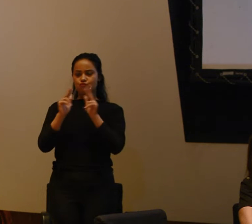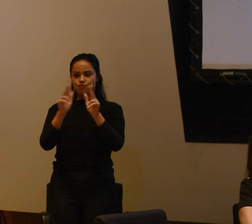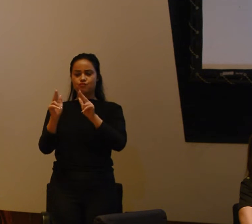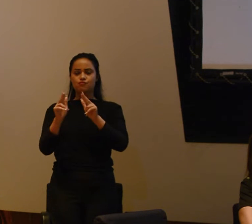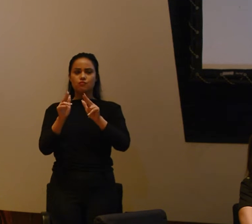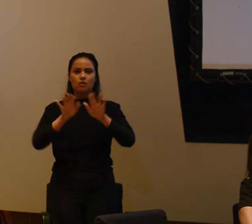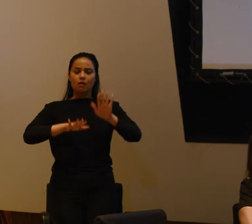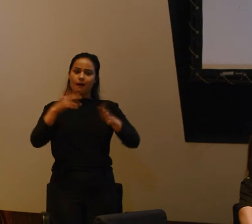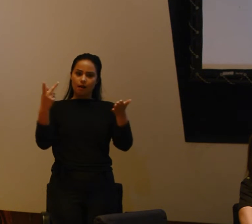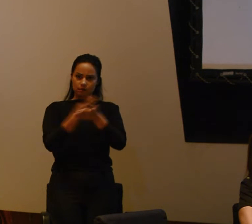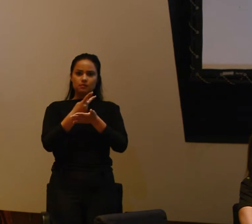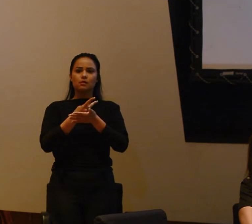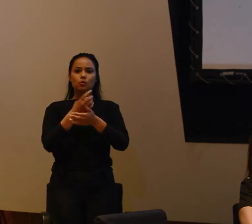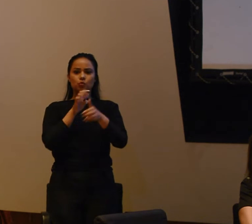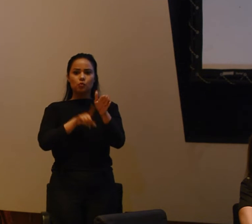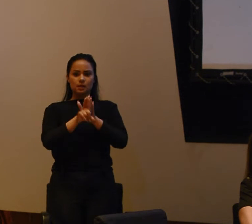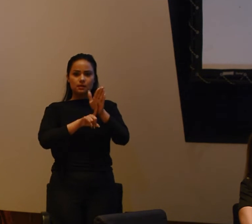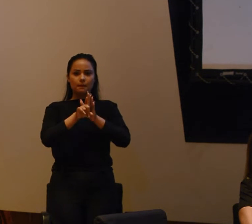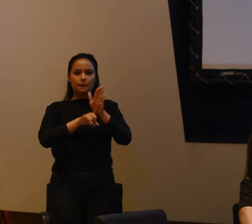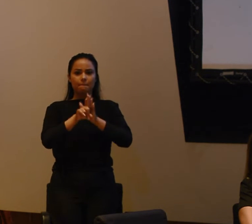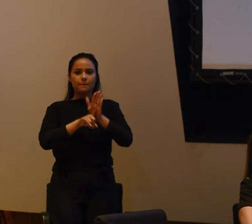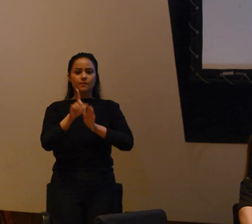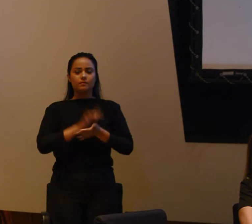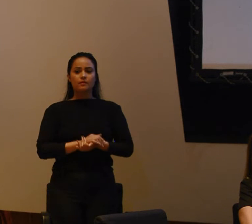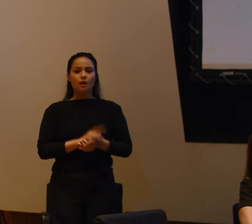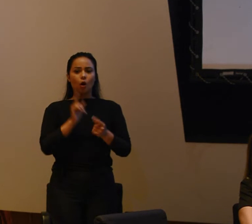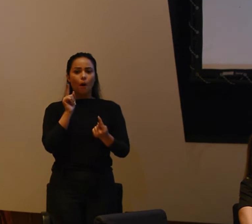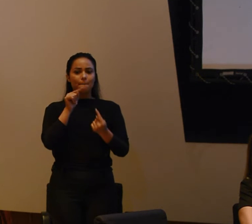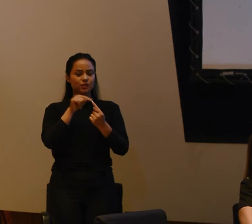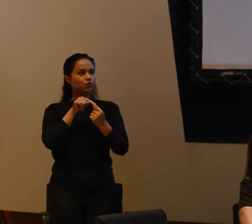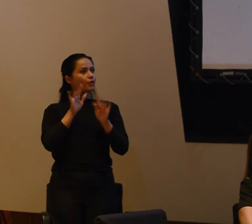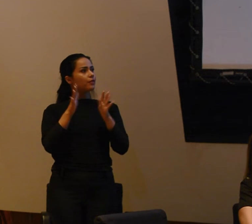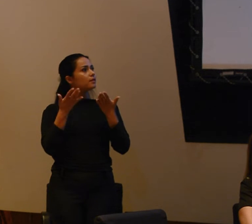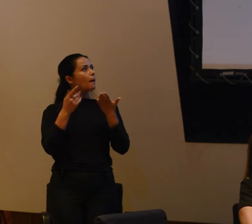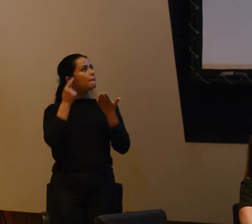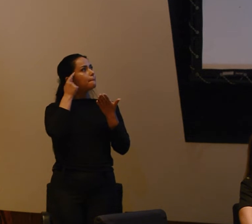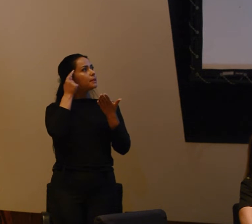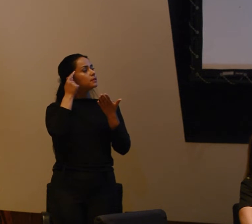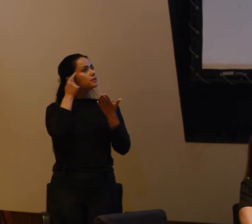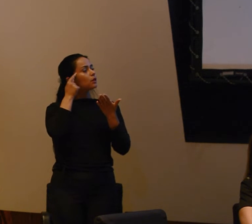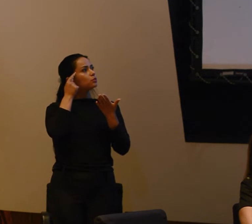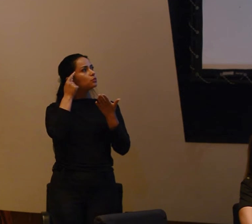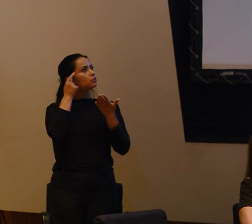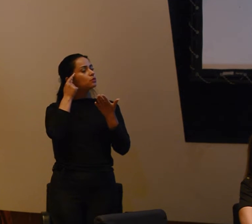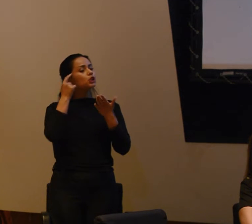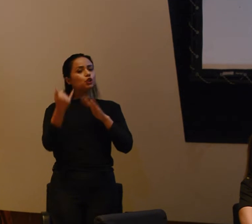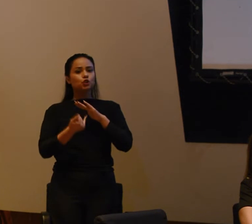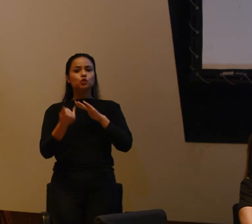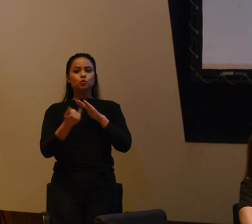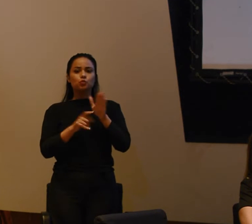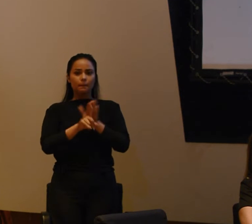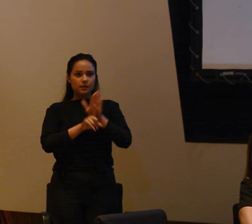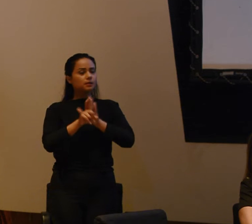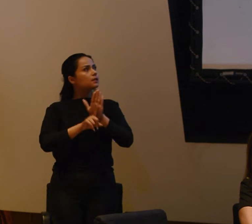durante a realização do exame. Com o objetivo, então, aí, pensando também que o Instituto é um instituto de